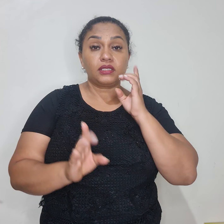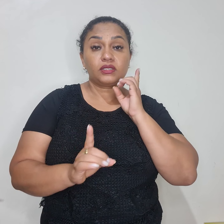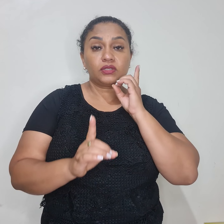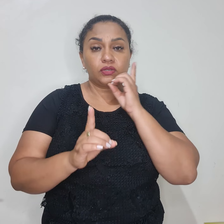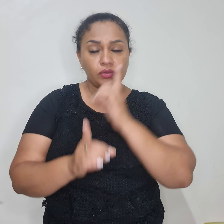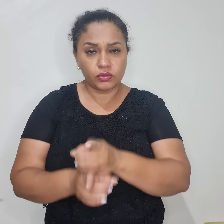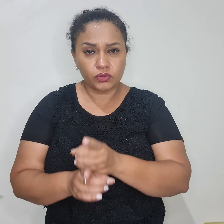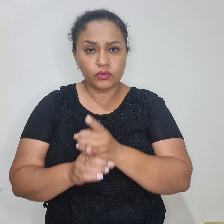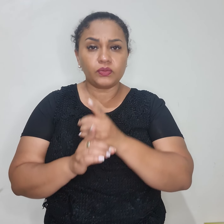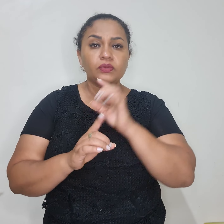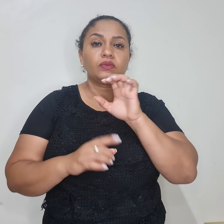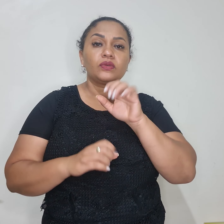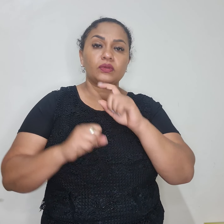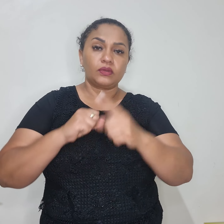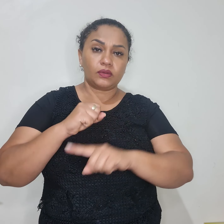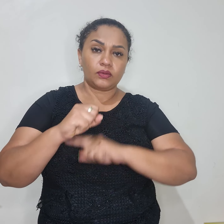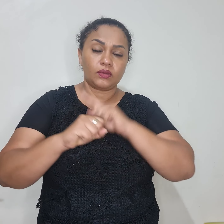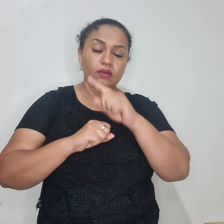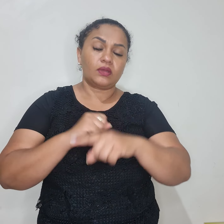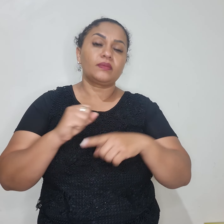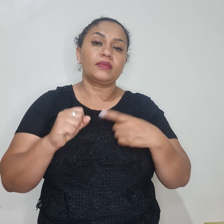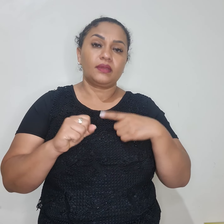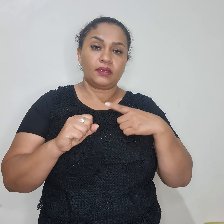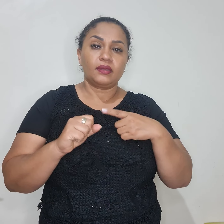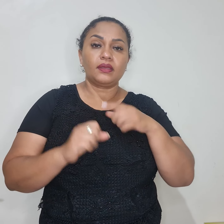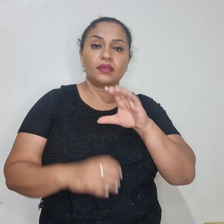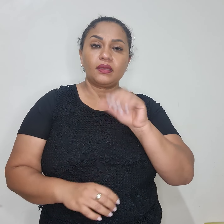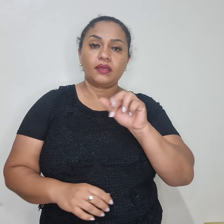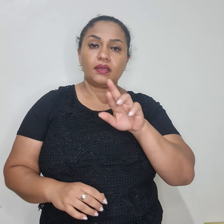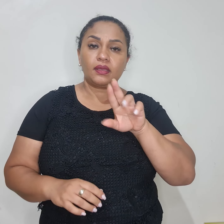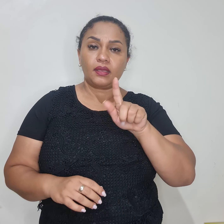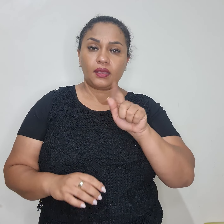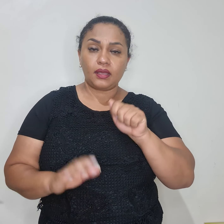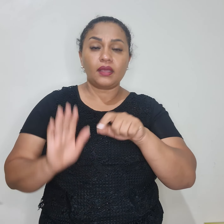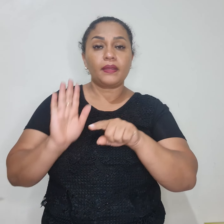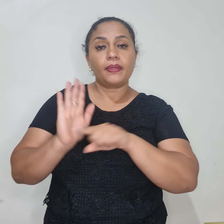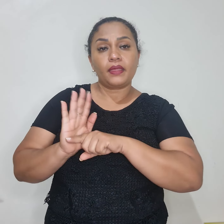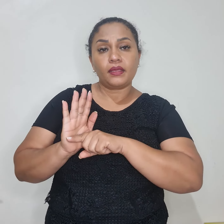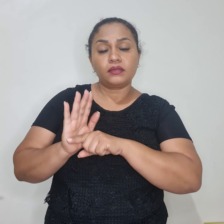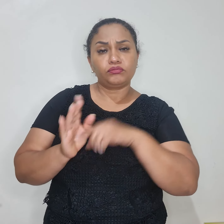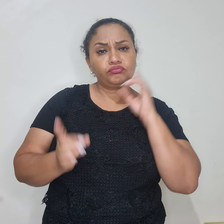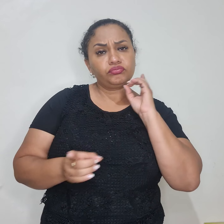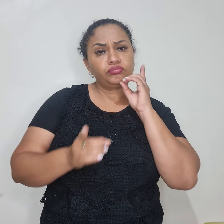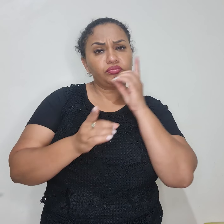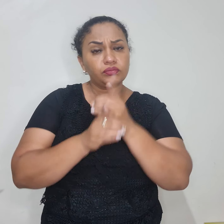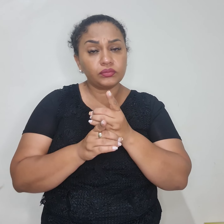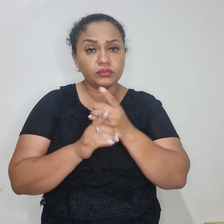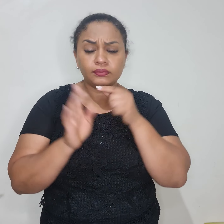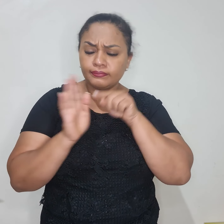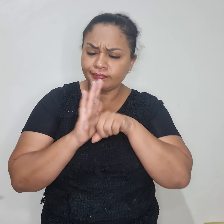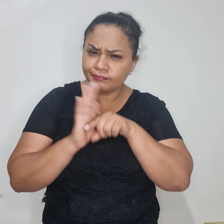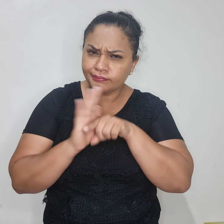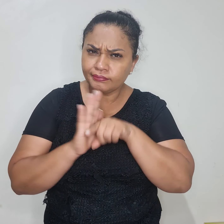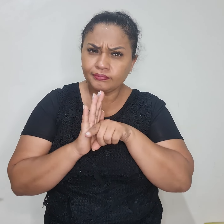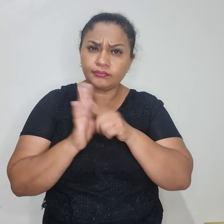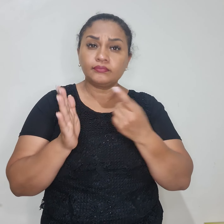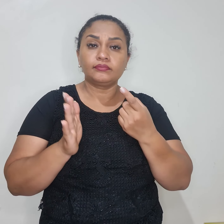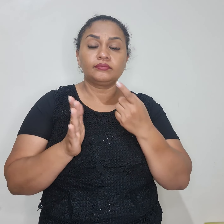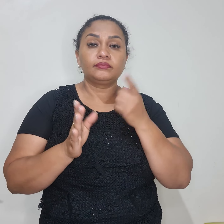negativas. Ele fez um experimento com raios catódicos e descobriu esse elemento, essa carga negativa desse átomo.